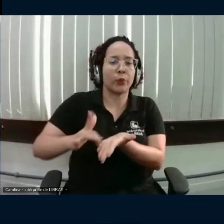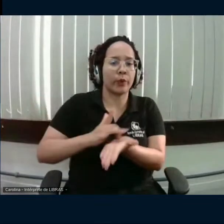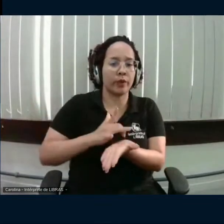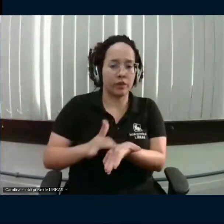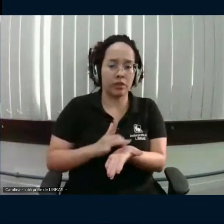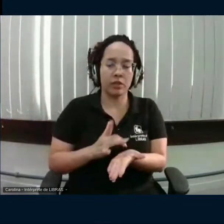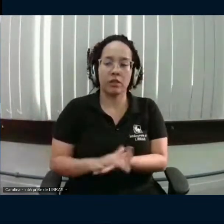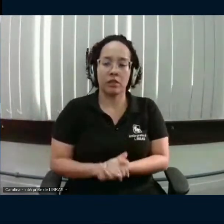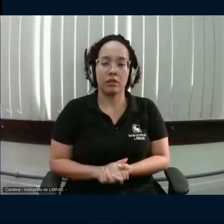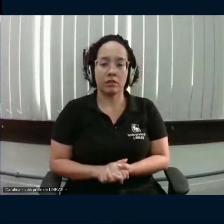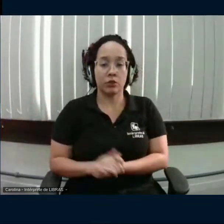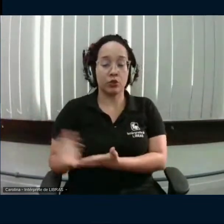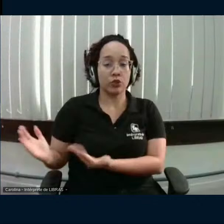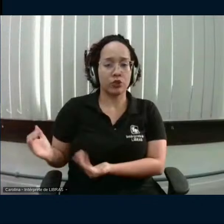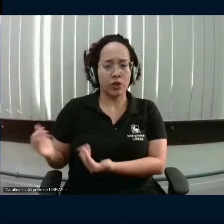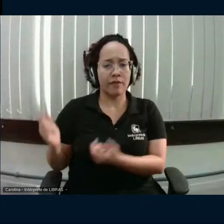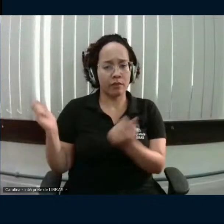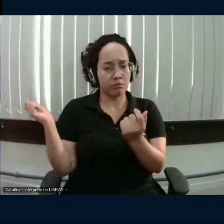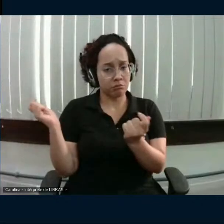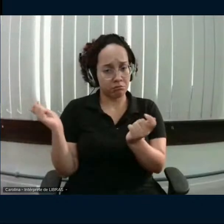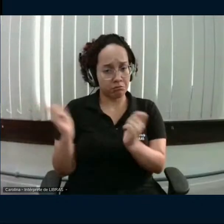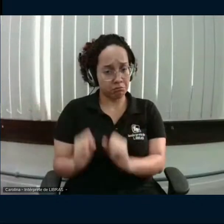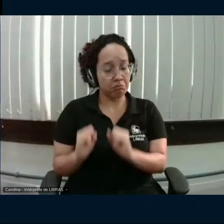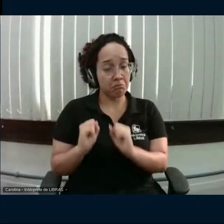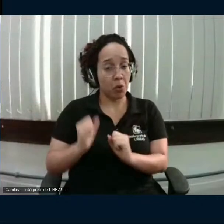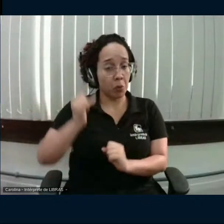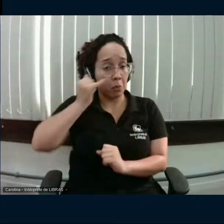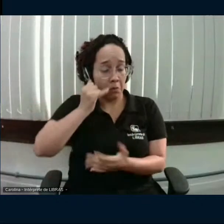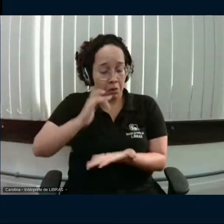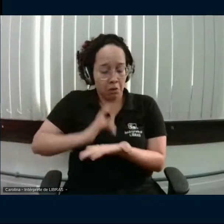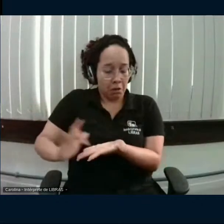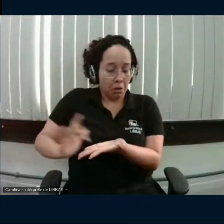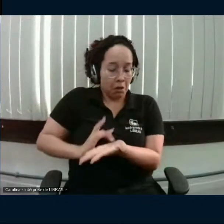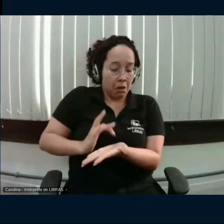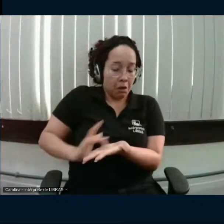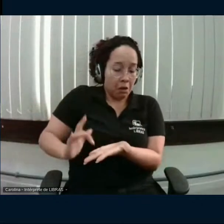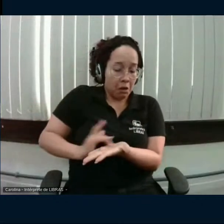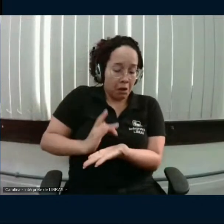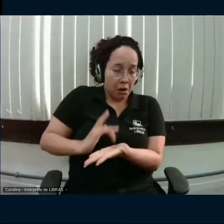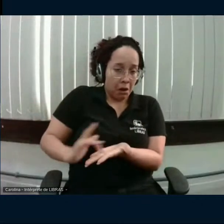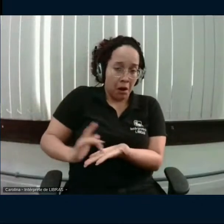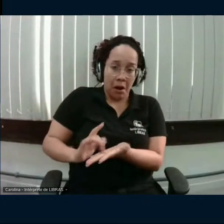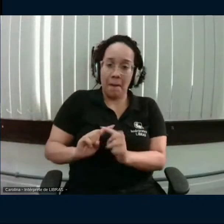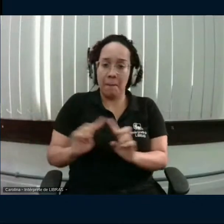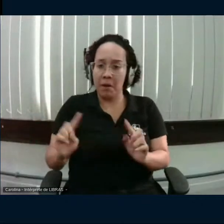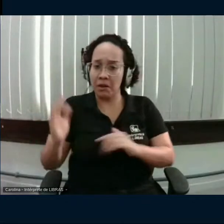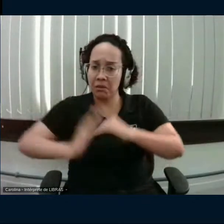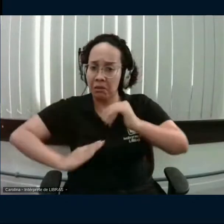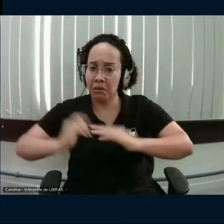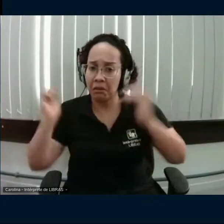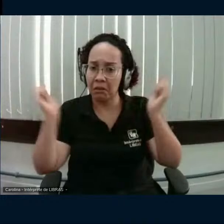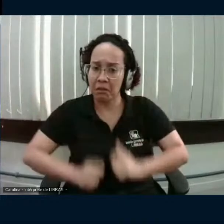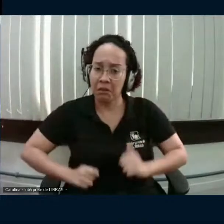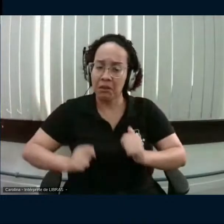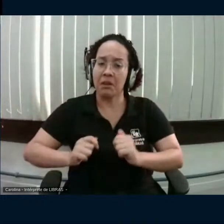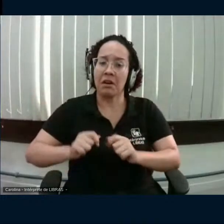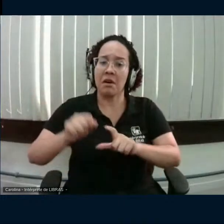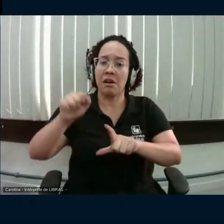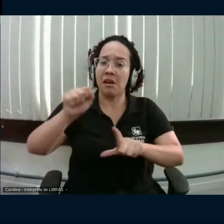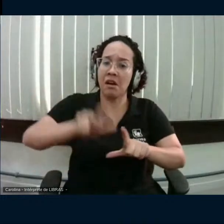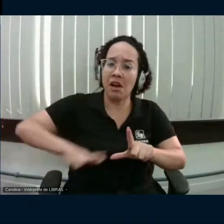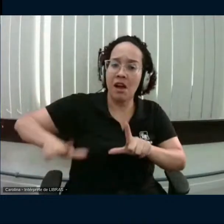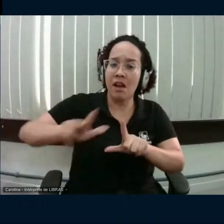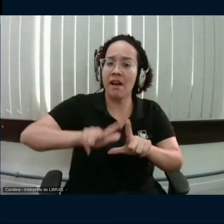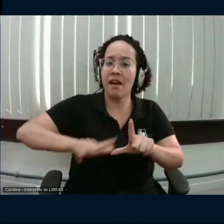consegue ter um celular e acessar várias coisas, mas dificilmente com suficiência para acessar uma plataforma digital para uma